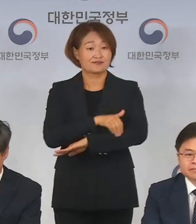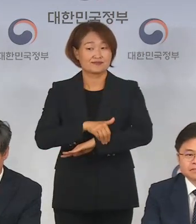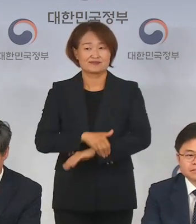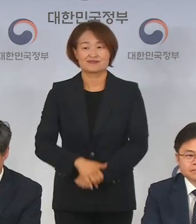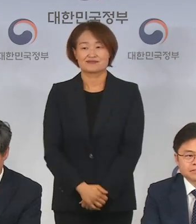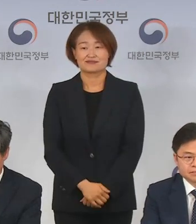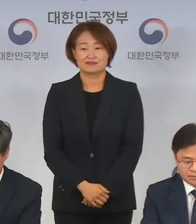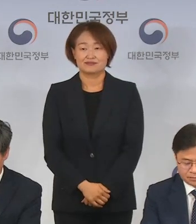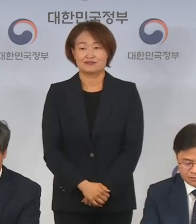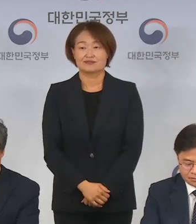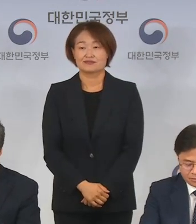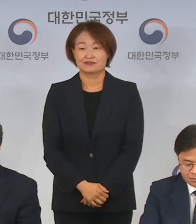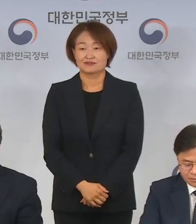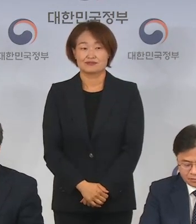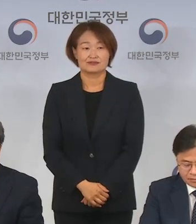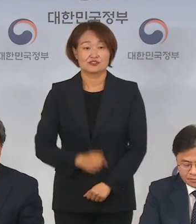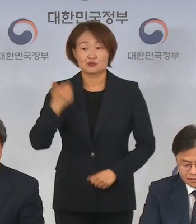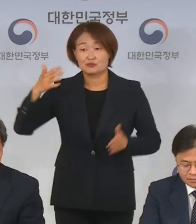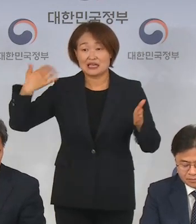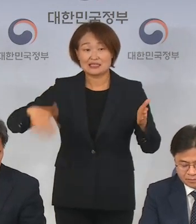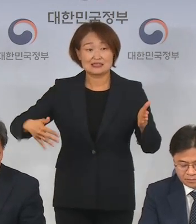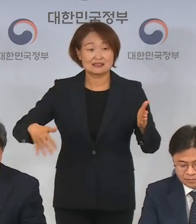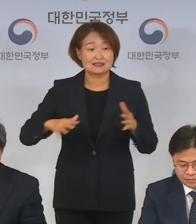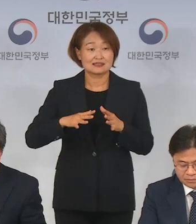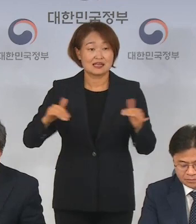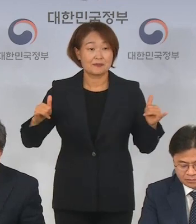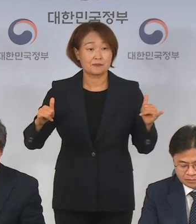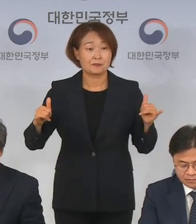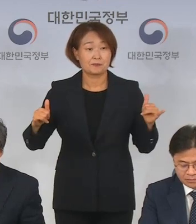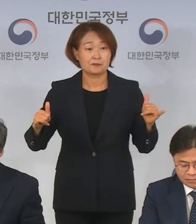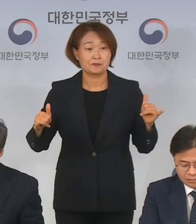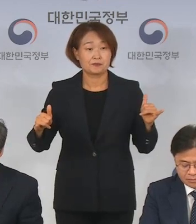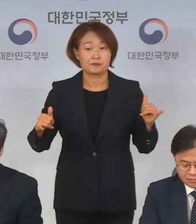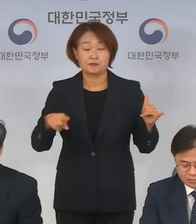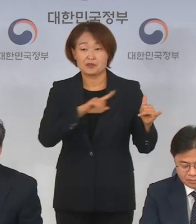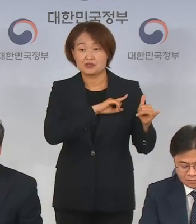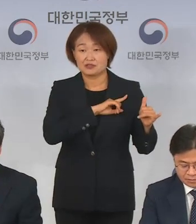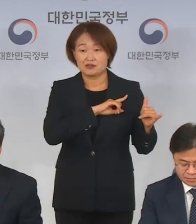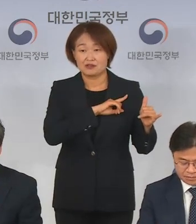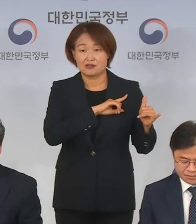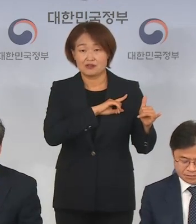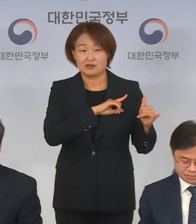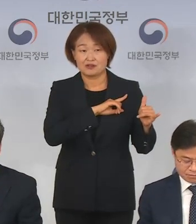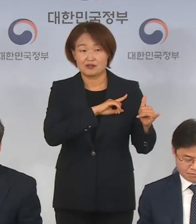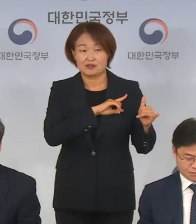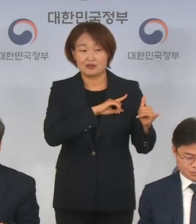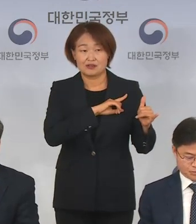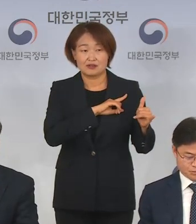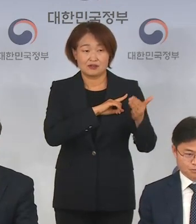하겠습니다. 질문 안 하신 분, 안 하신 기자님 우선으로.